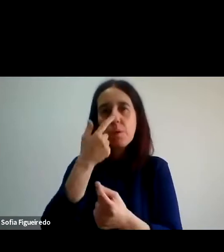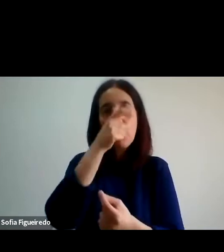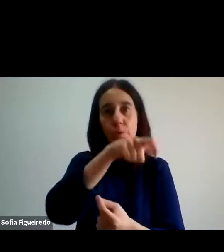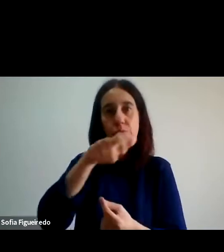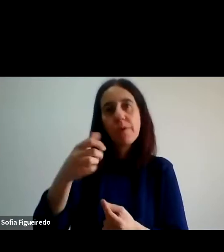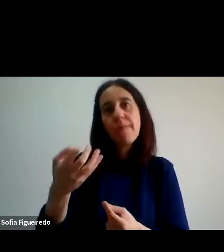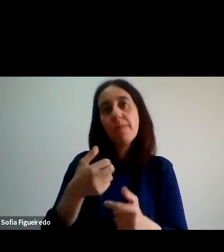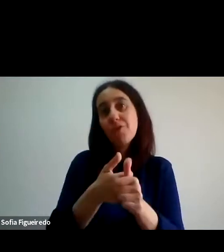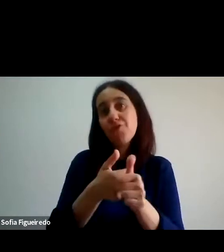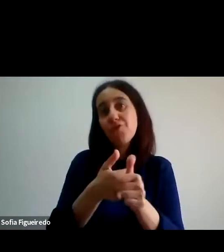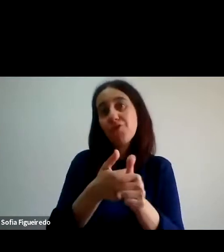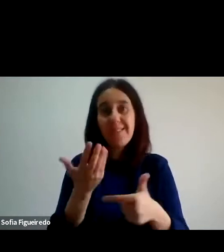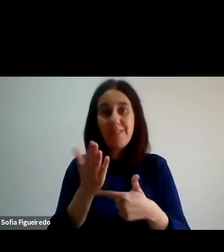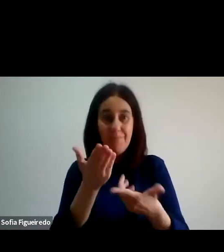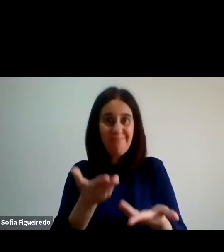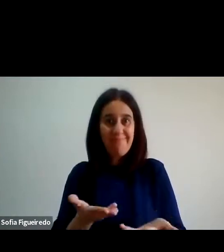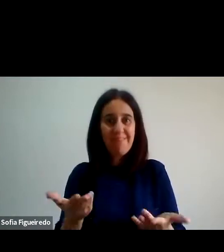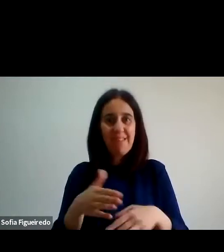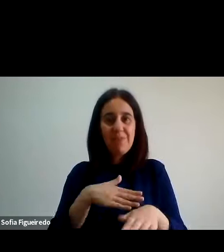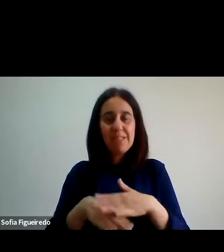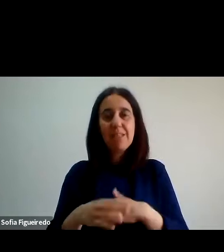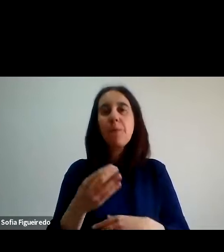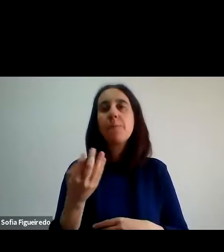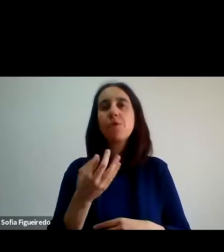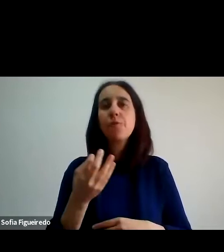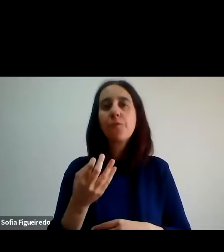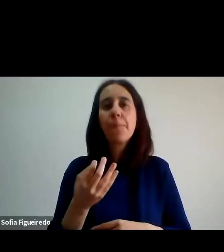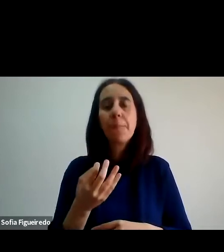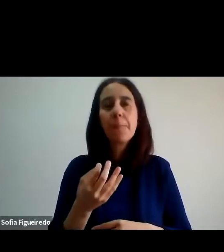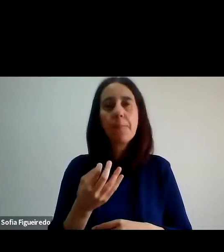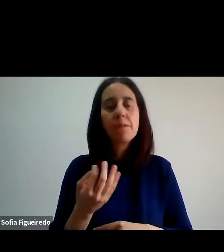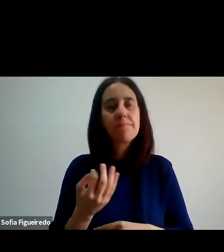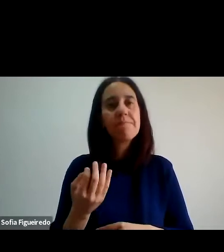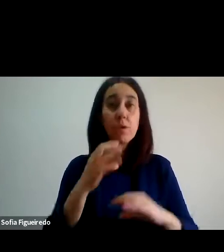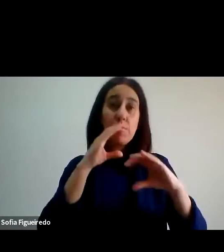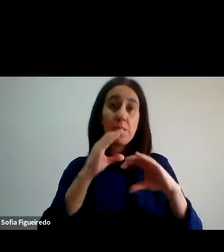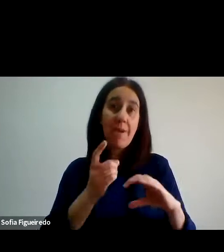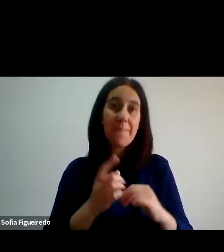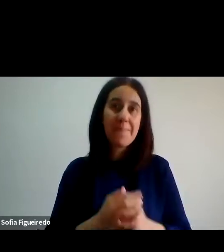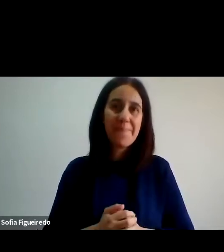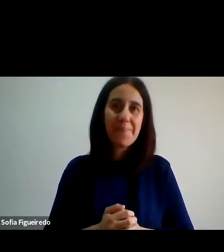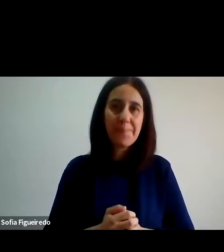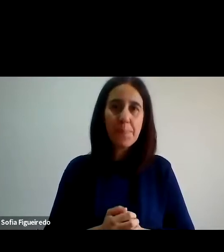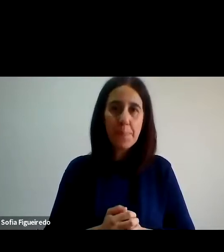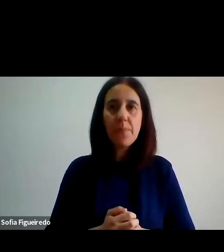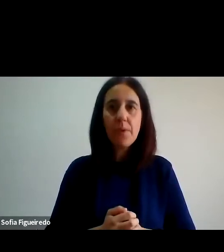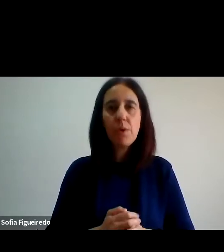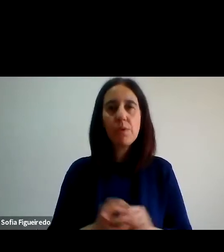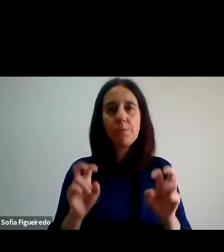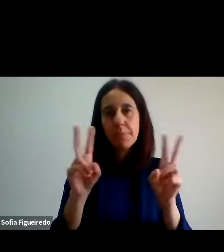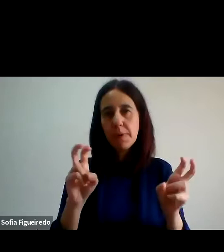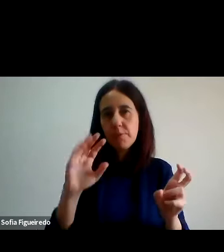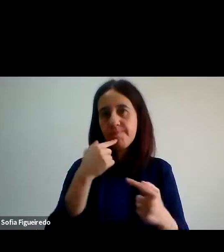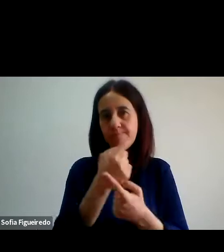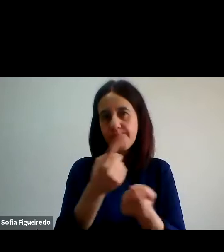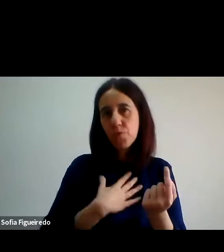que à distância, como aqui estamos a fazer, mas efetivamente não deixa de ser comunicação. Portanto, esse é um dos primeiros pontos que eu gostava de falar. Portanto, eu